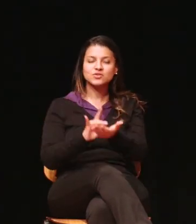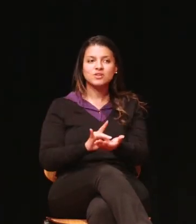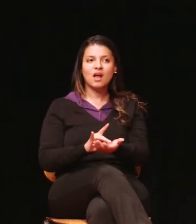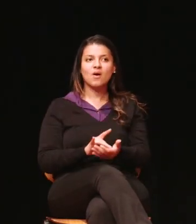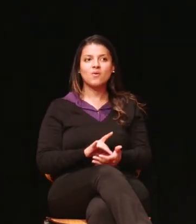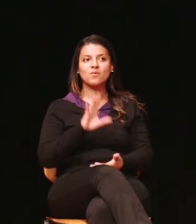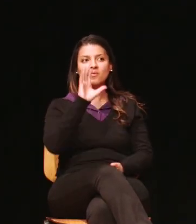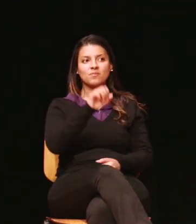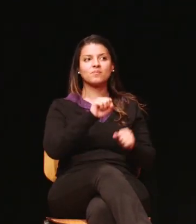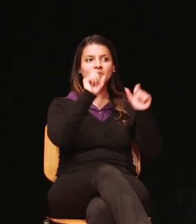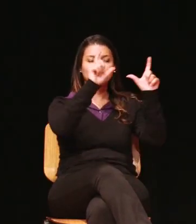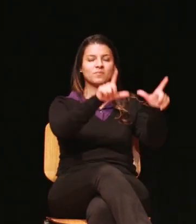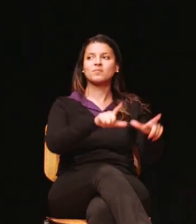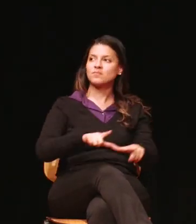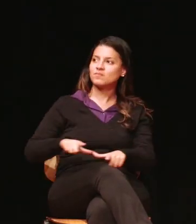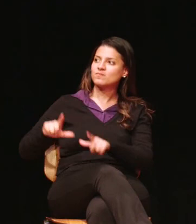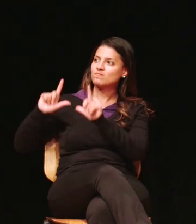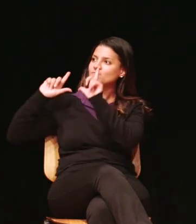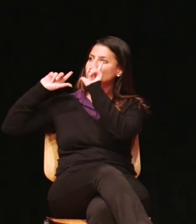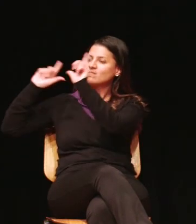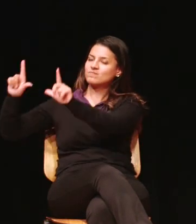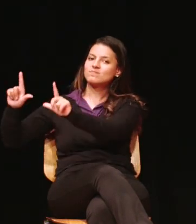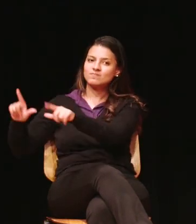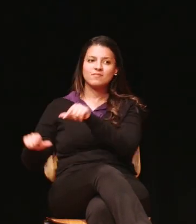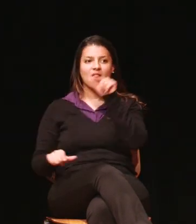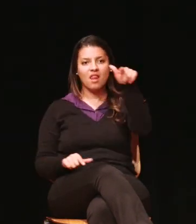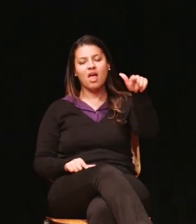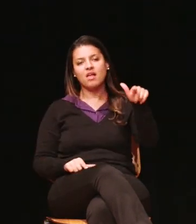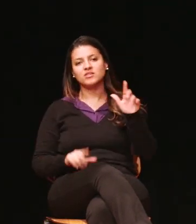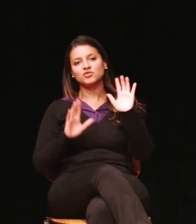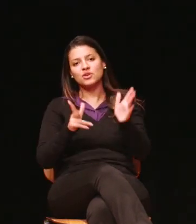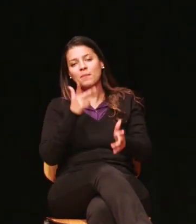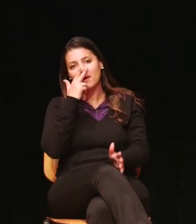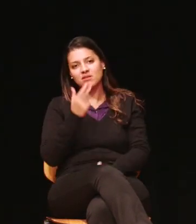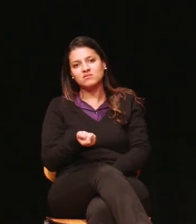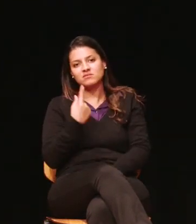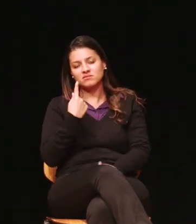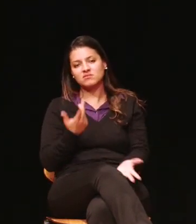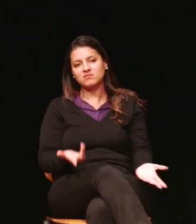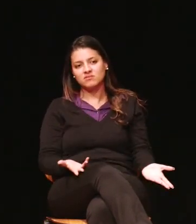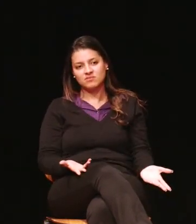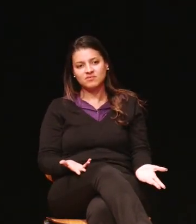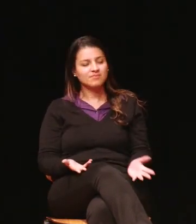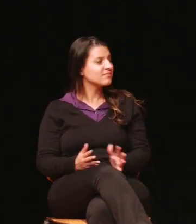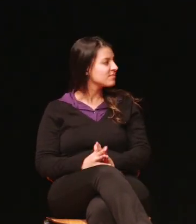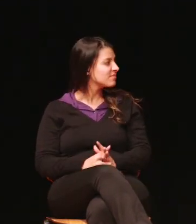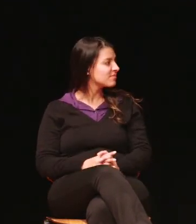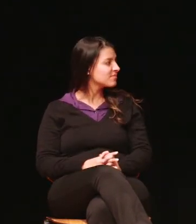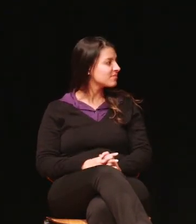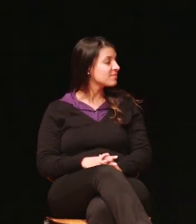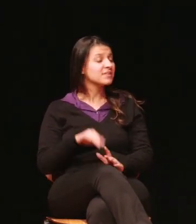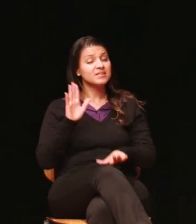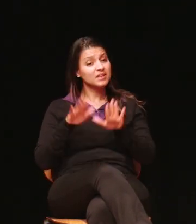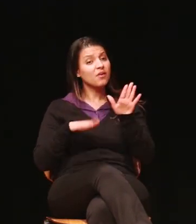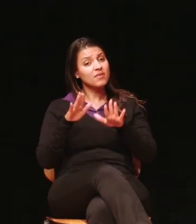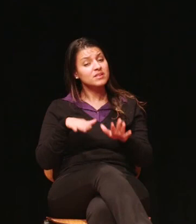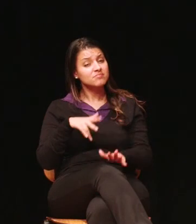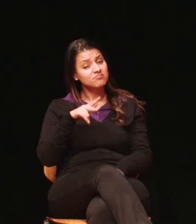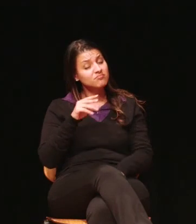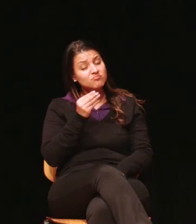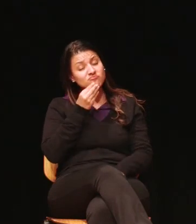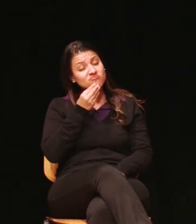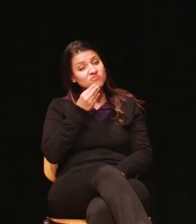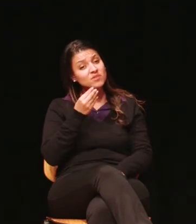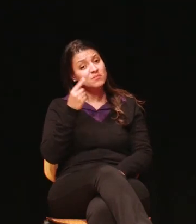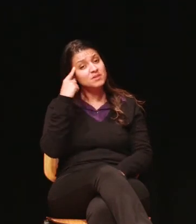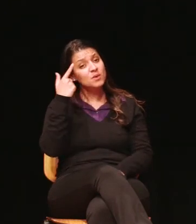ela já está numa situação estranha dentro do museu. Então, certamente, talvez poderíamos também tentar apresentá-la de uma outra